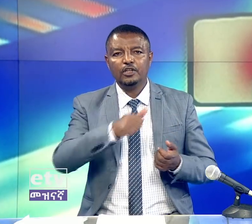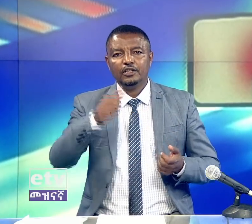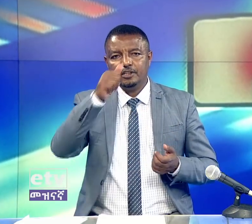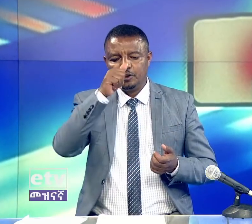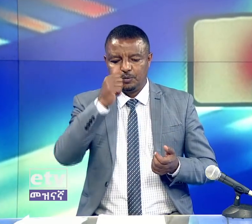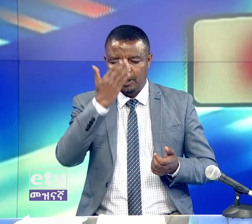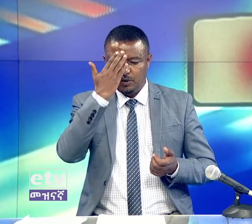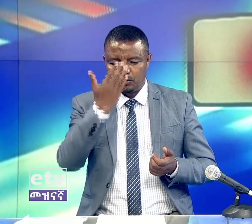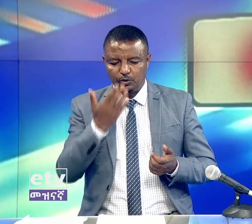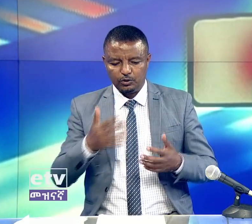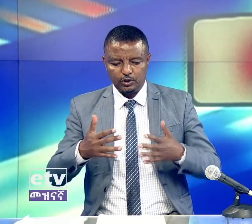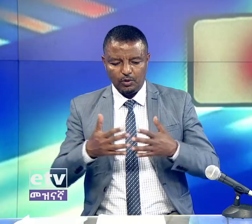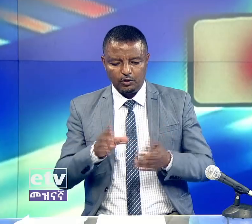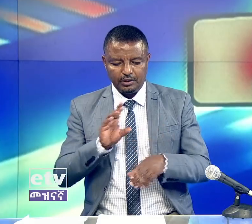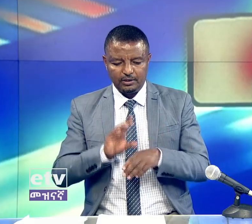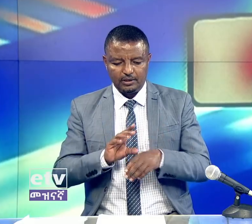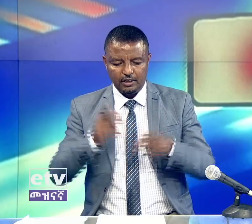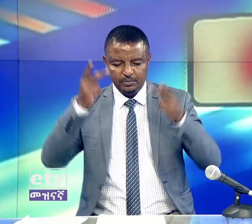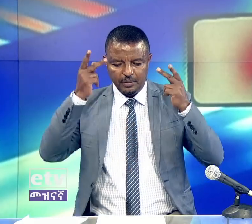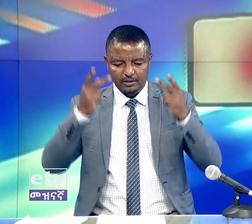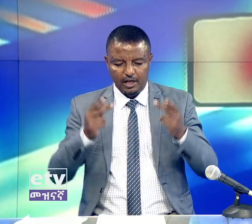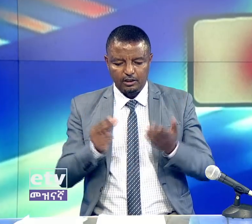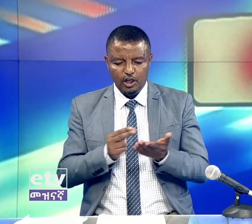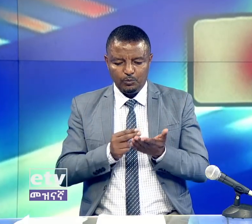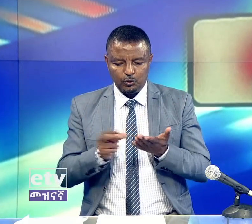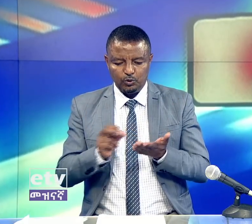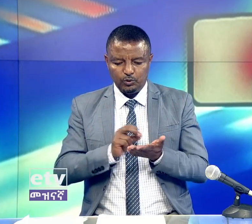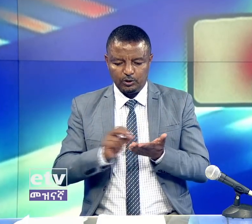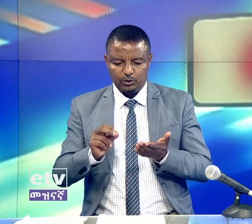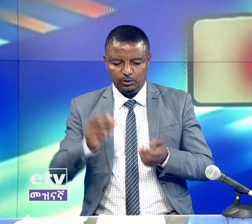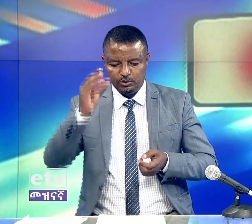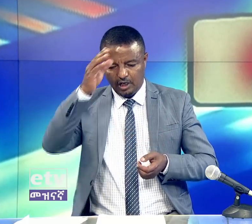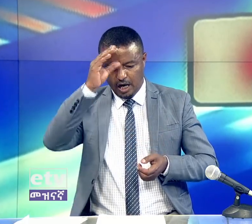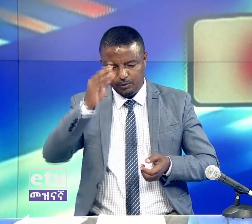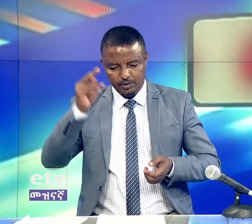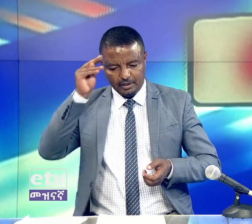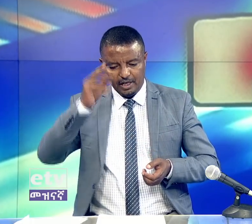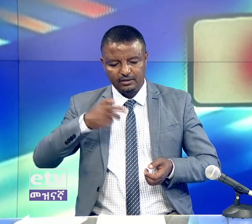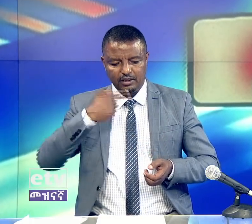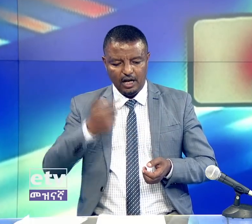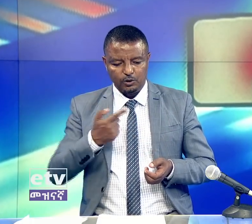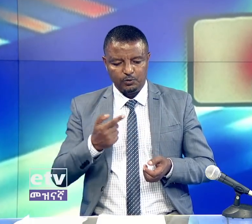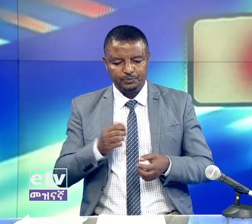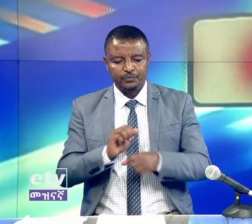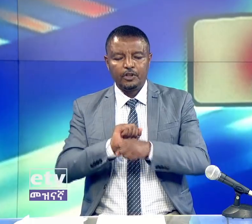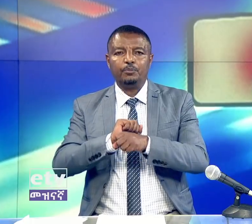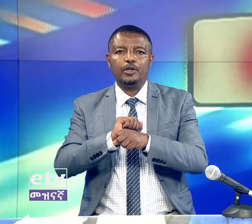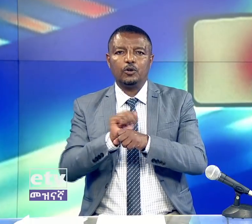እንዳስደሰታቸው የኢትዮጵያ ኦርቶዶክስ ተዋሕዶ ቤተክርስቲያን ፓትርያርክ ብፁዕ ቅዱስ አቡነ ማትያስ